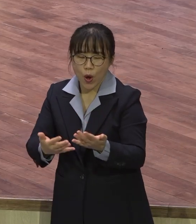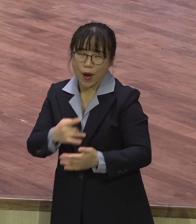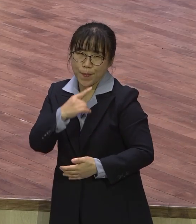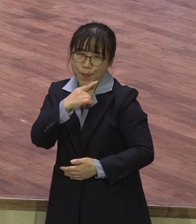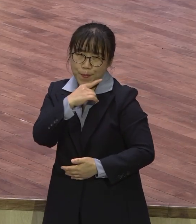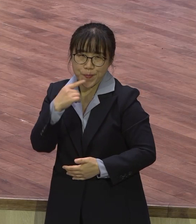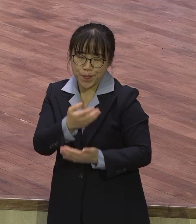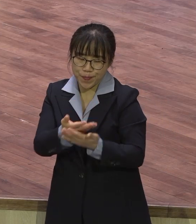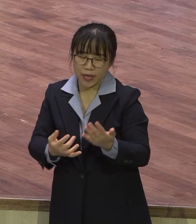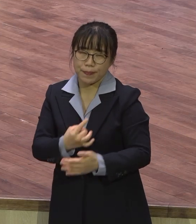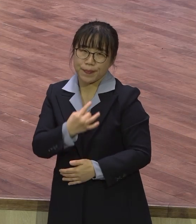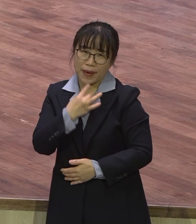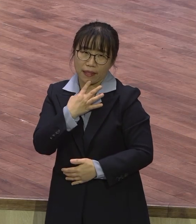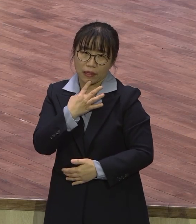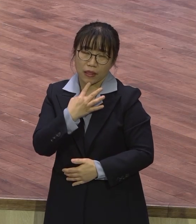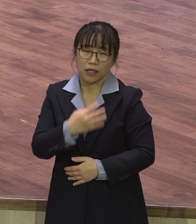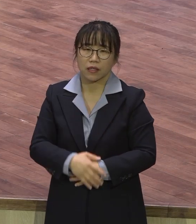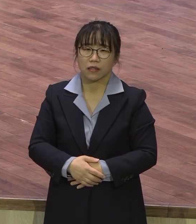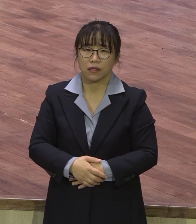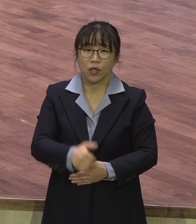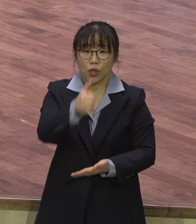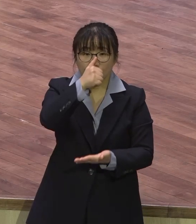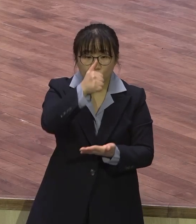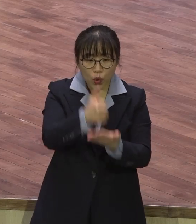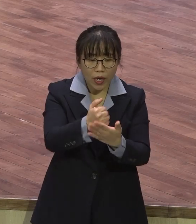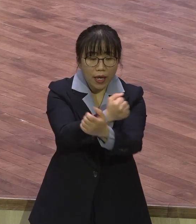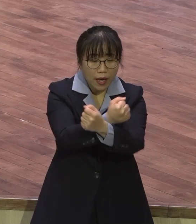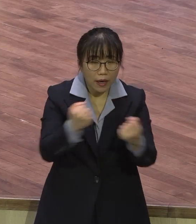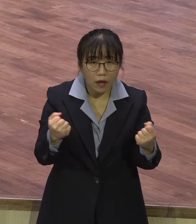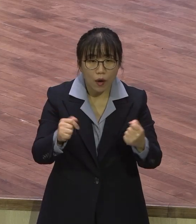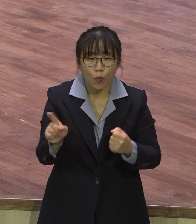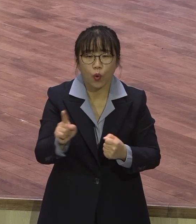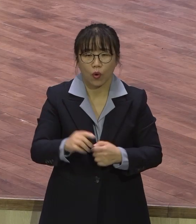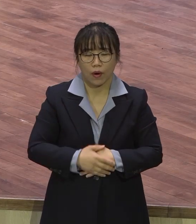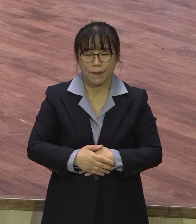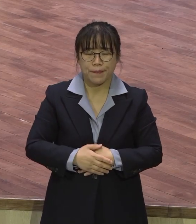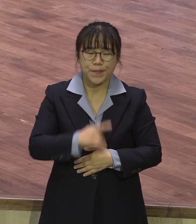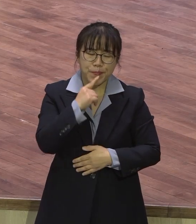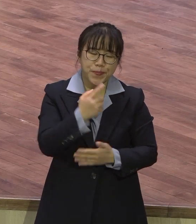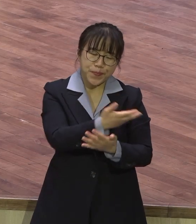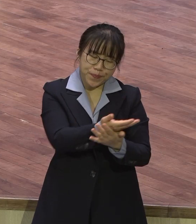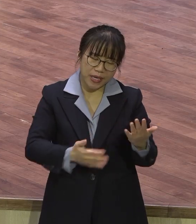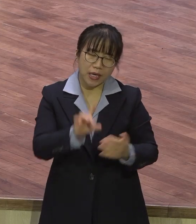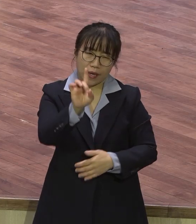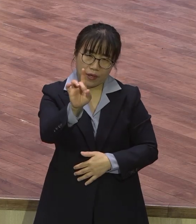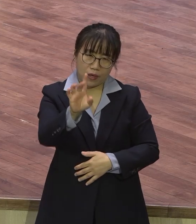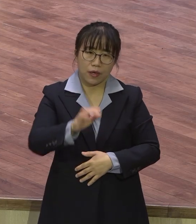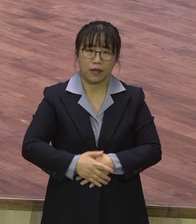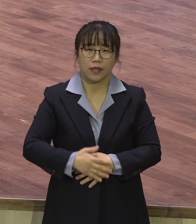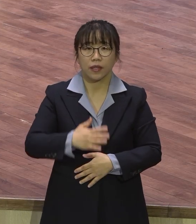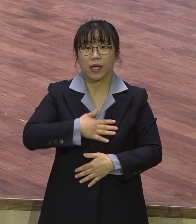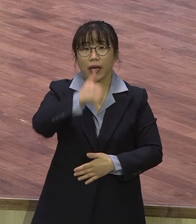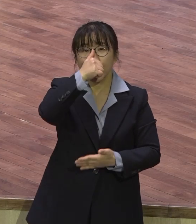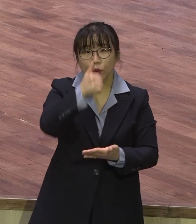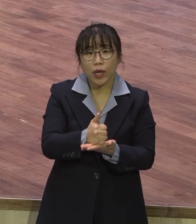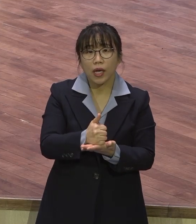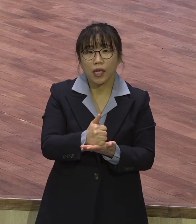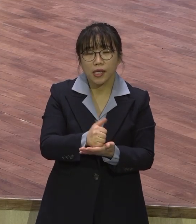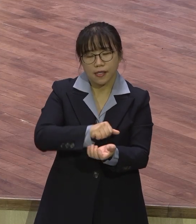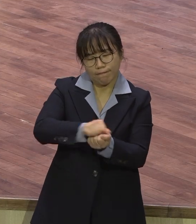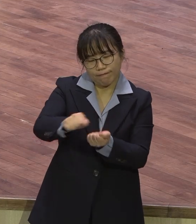수가 없어요 죄 해결은 피밖에 없어요 나의 죄를 씻기는 예수의